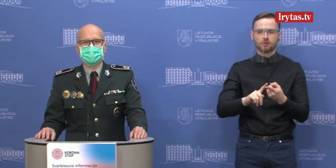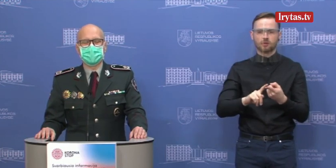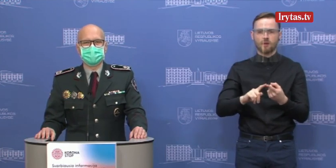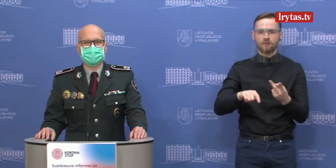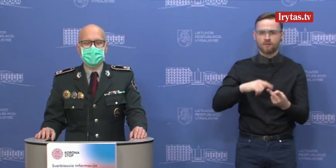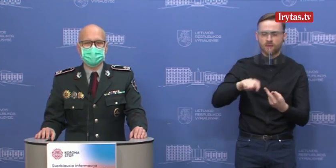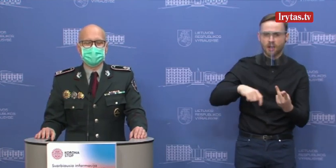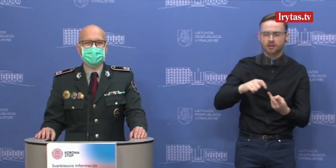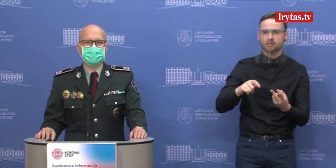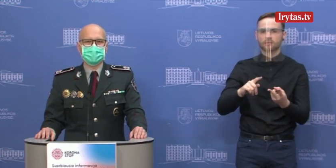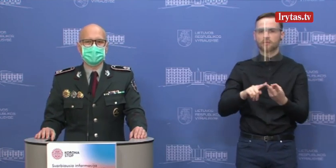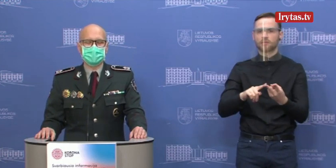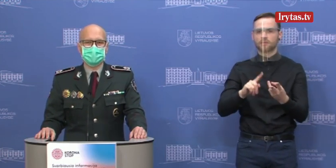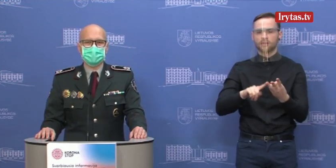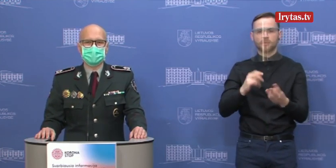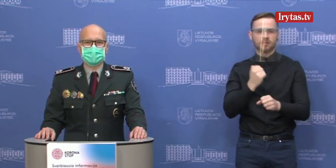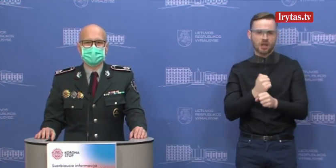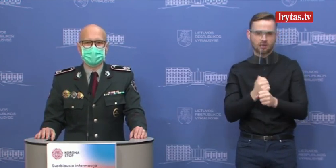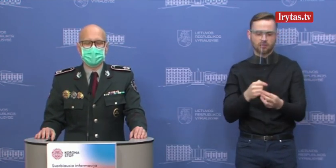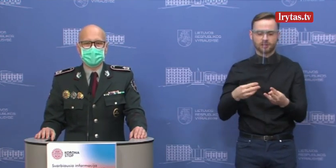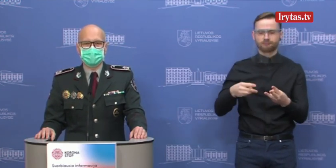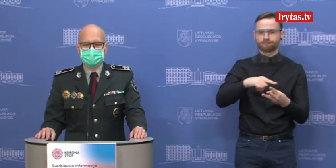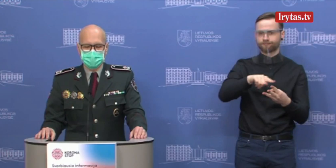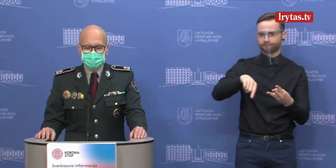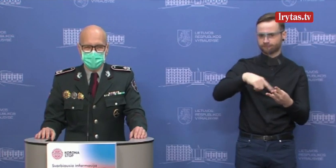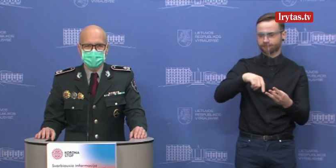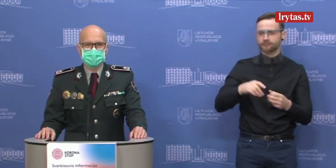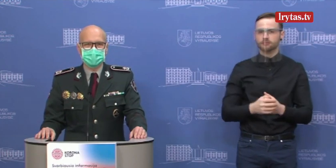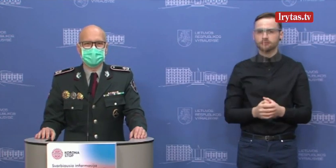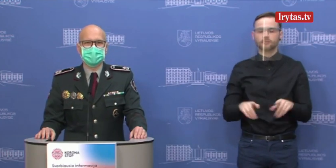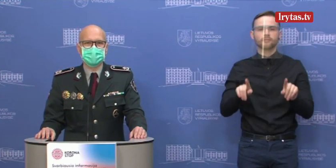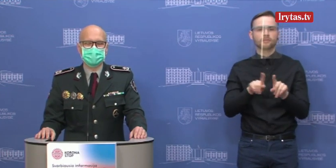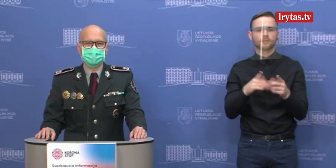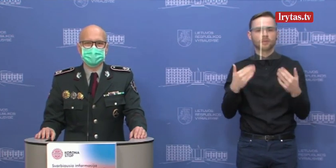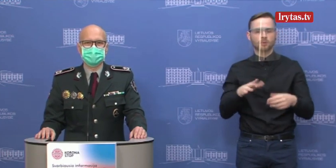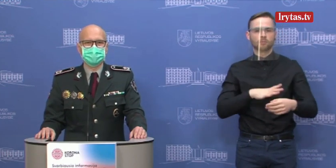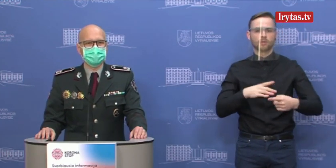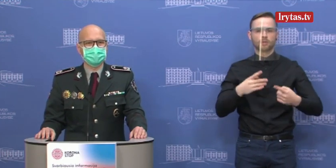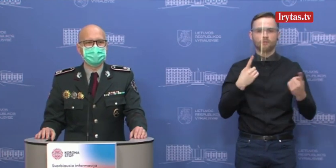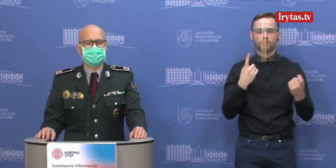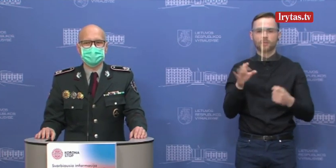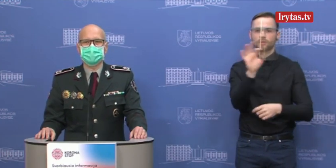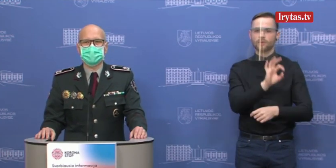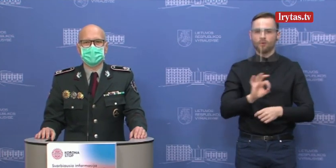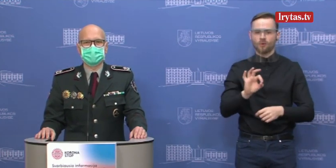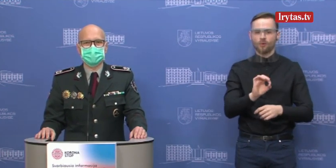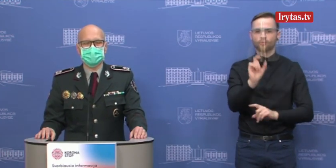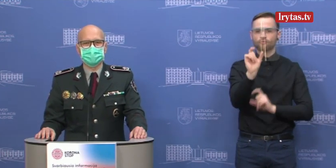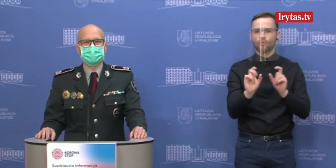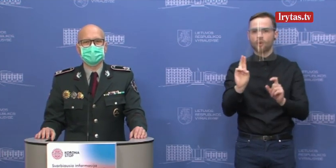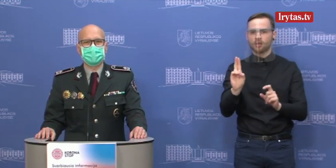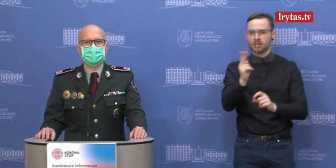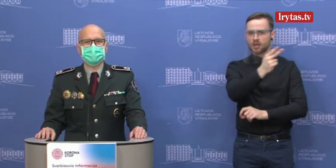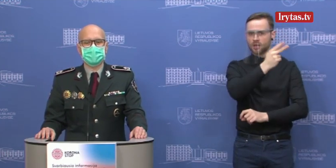mokslo arba darbo tikslais, taipogi jau buvo paminėta, kad šitų šalių piliečiams, tai yra